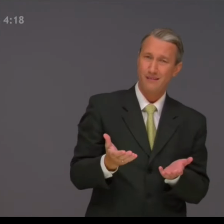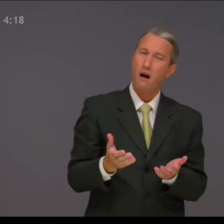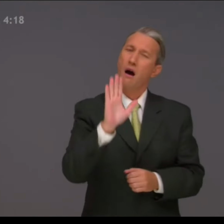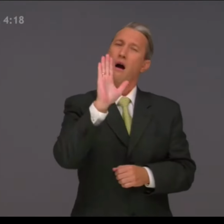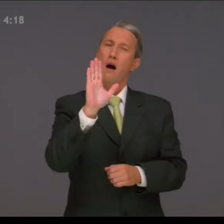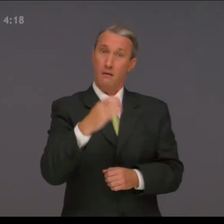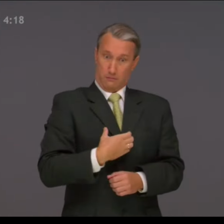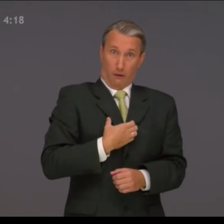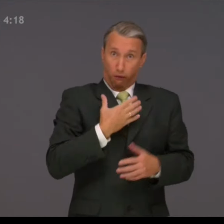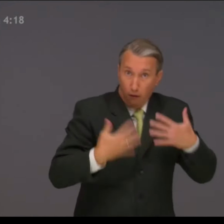Yani bu şekil.